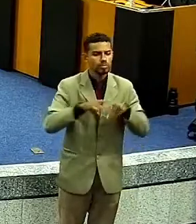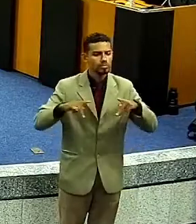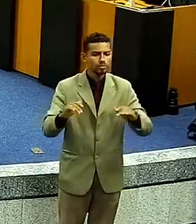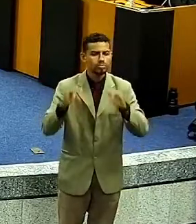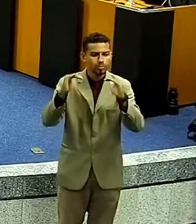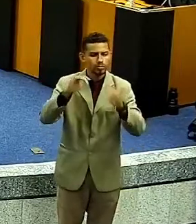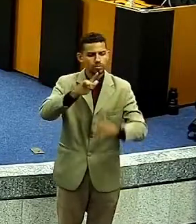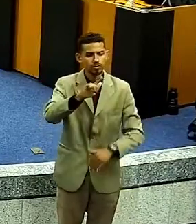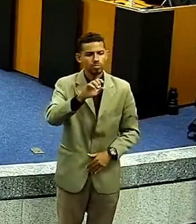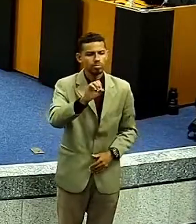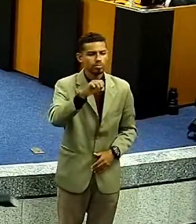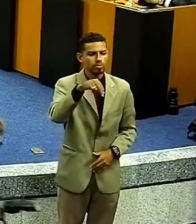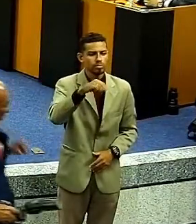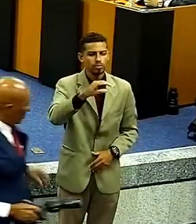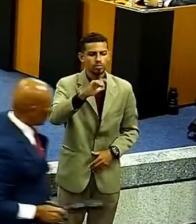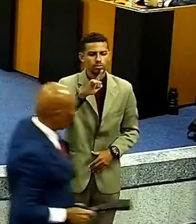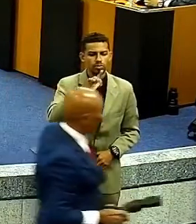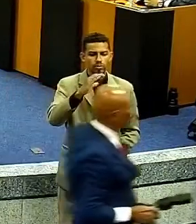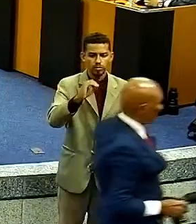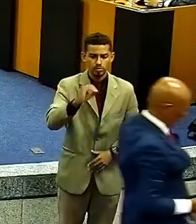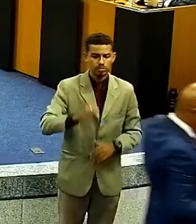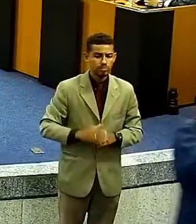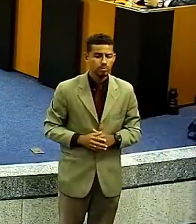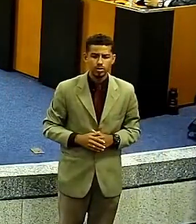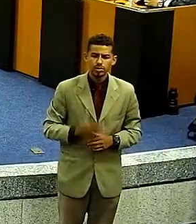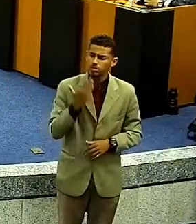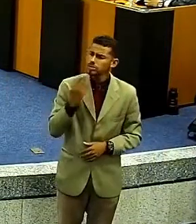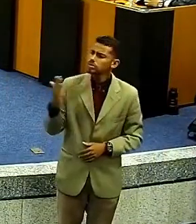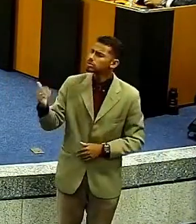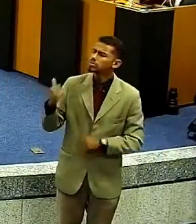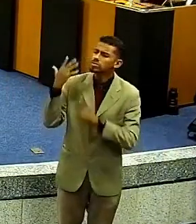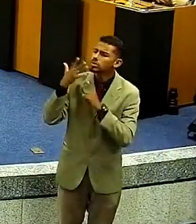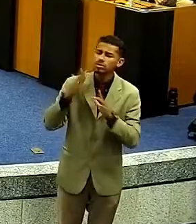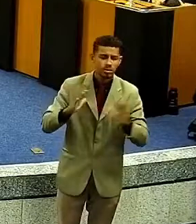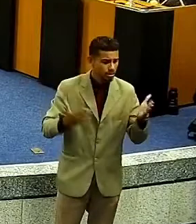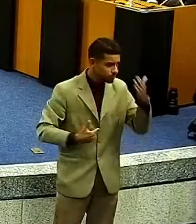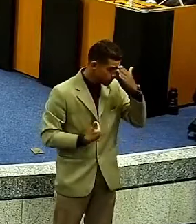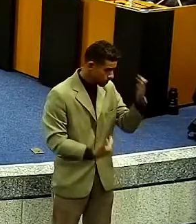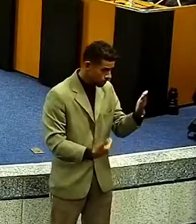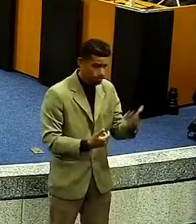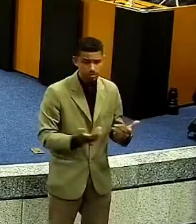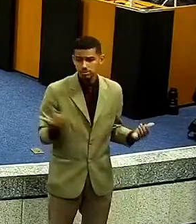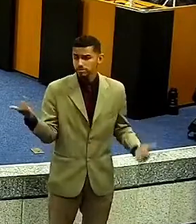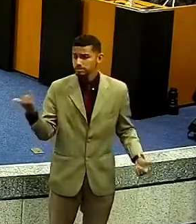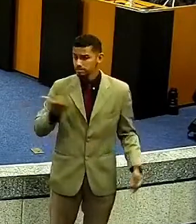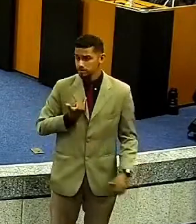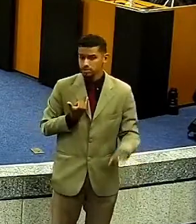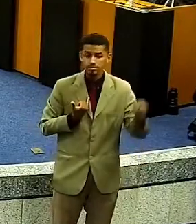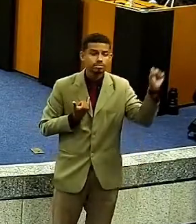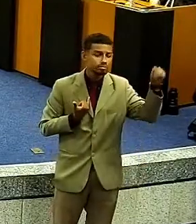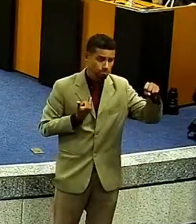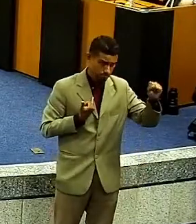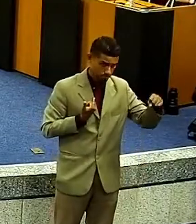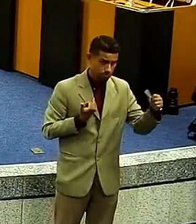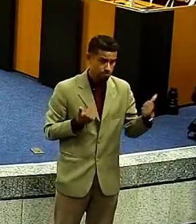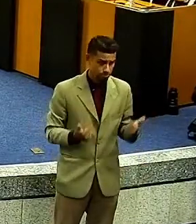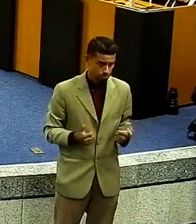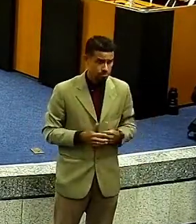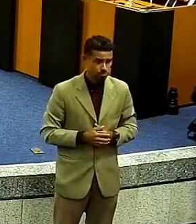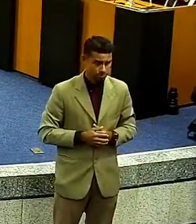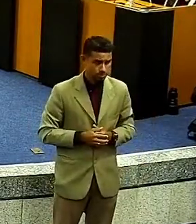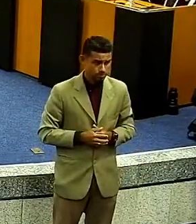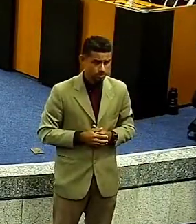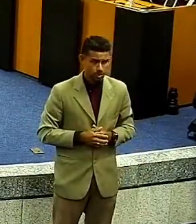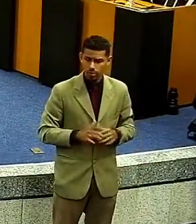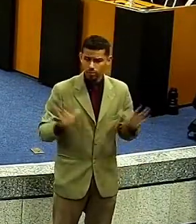eh eu indaguei Do cerimonial seera para eu fazer os meus agradecimentos a informação que tive que sim eu